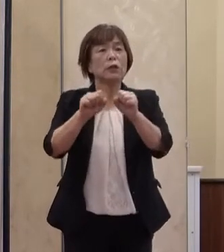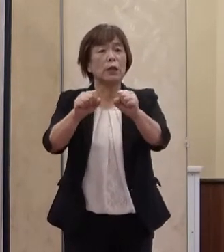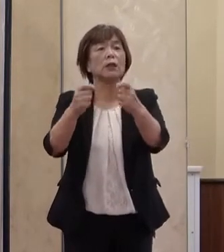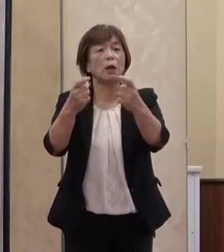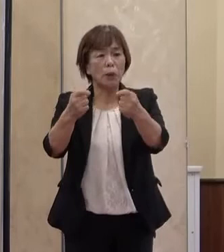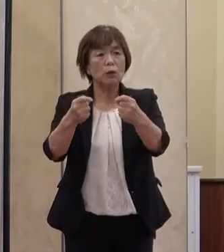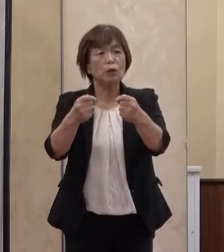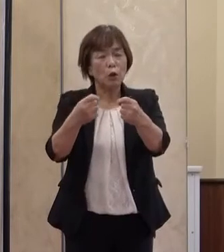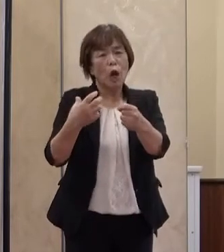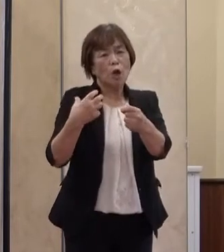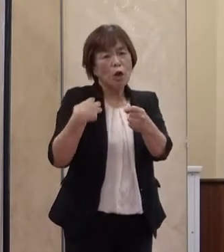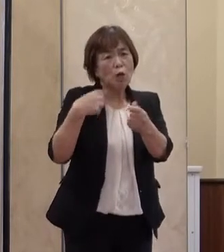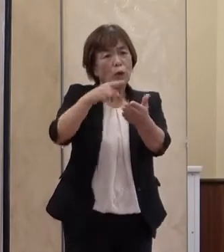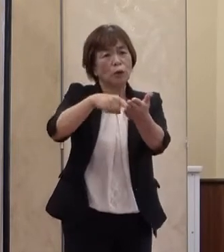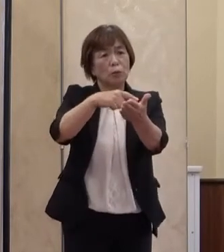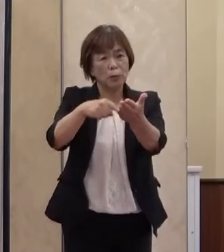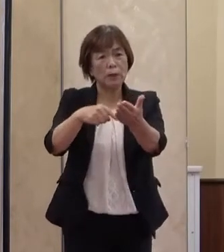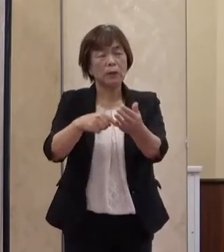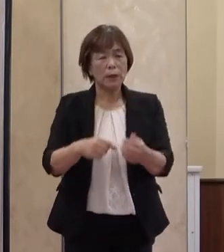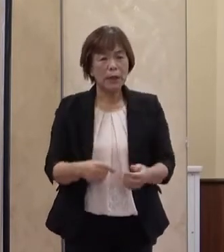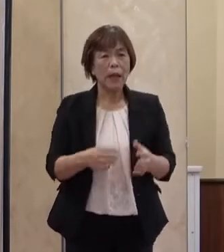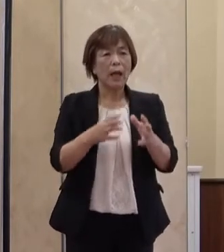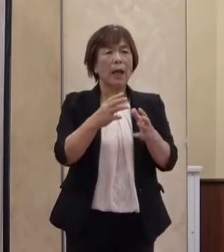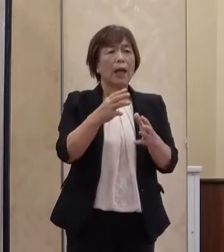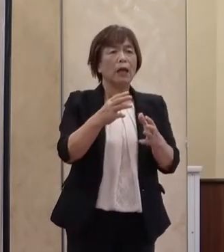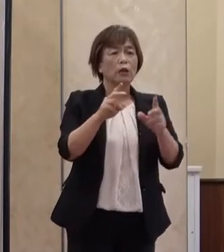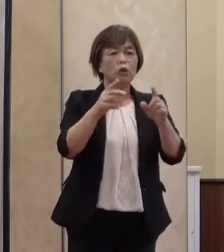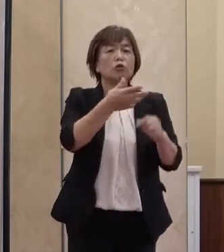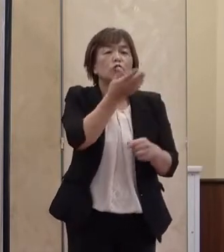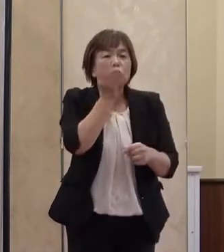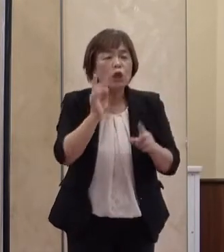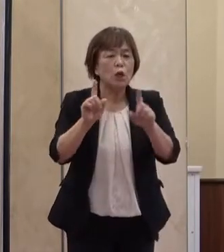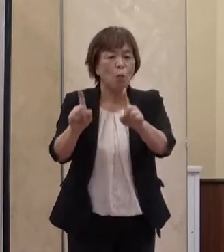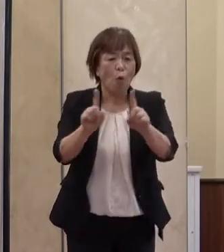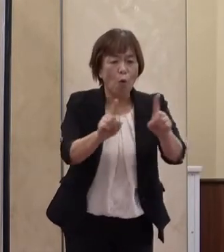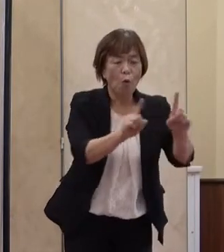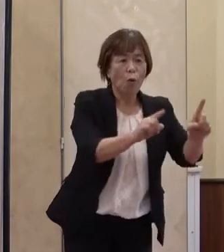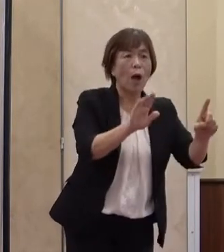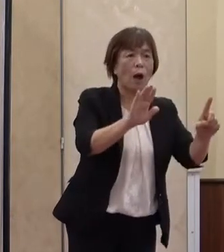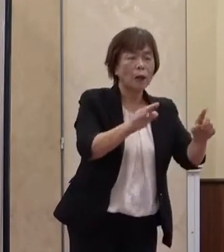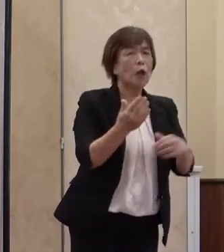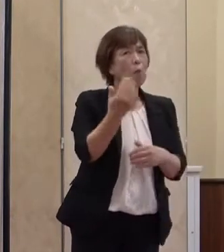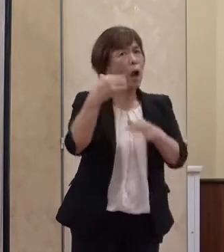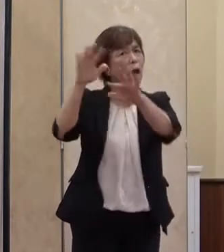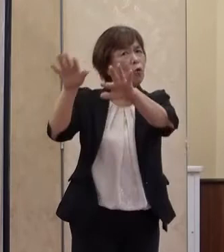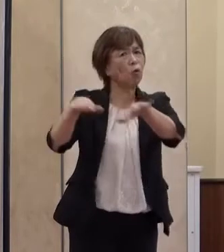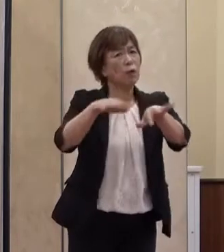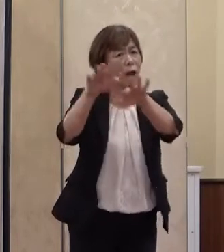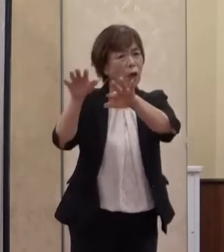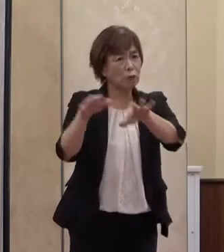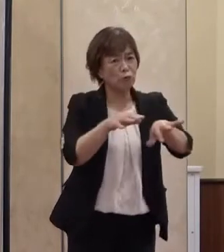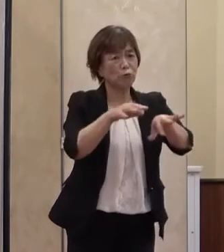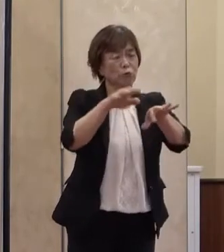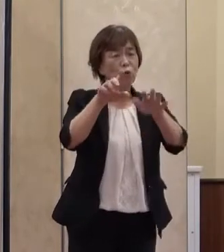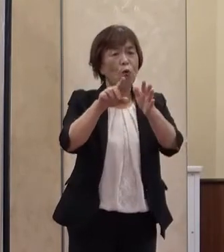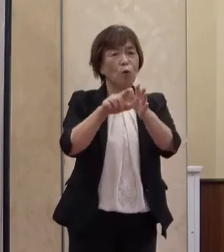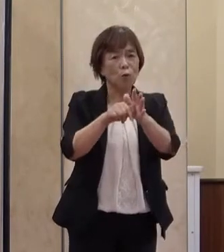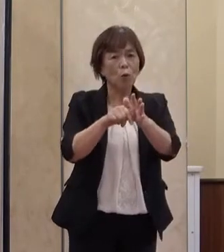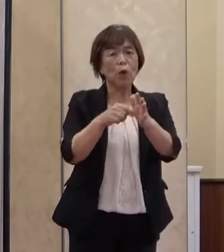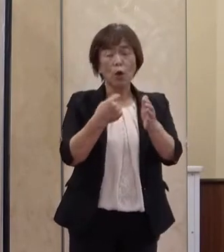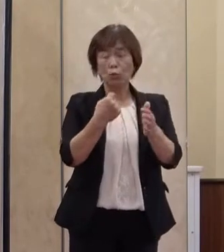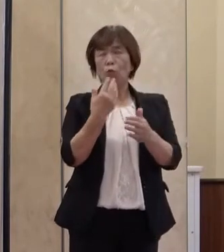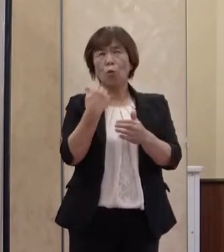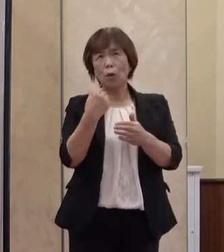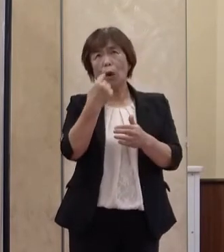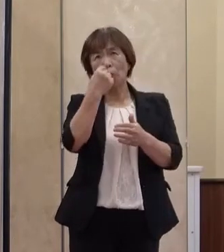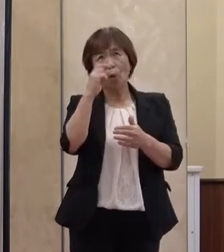れています。三大水門が あって、前回の台風の時に、まあ、時は当時僕は大阪